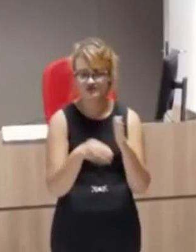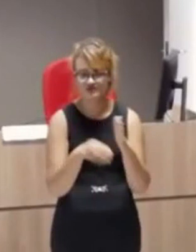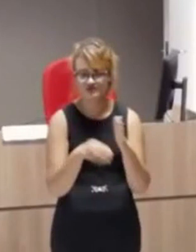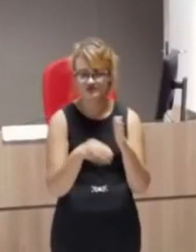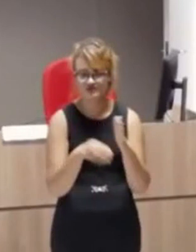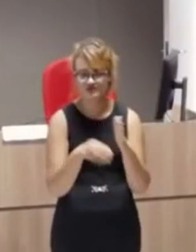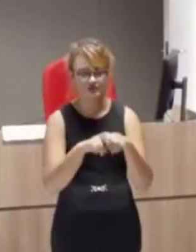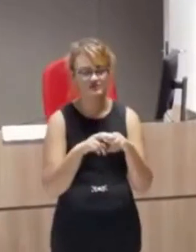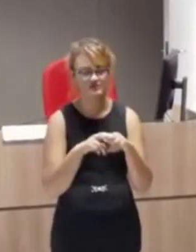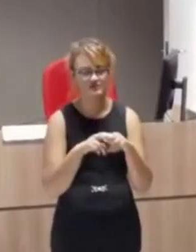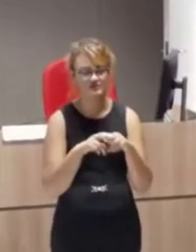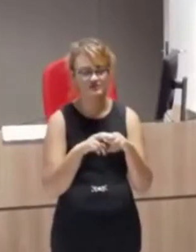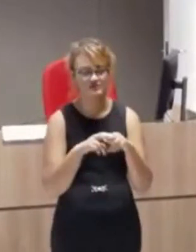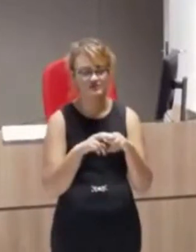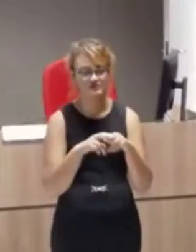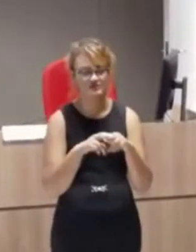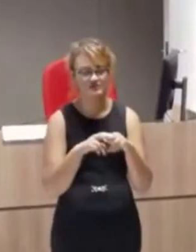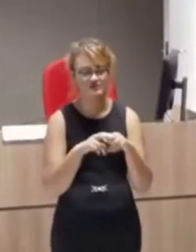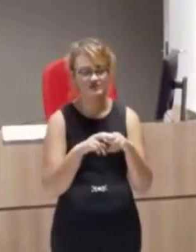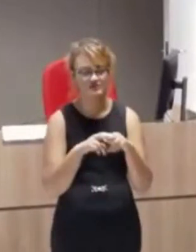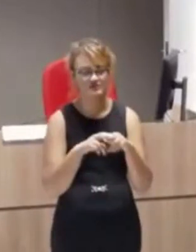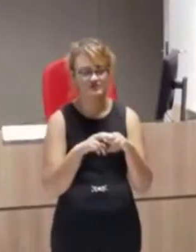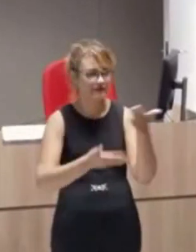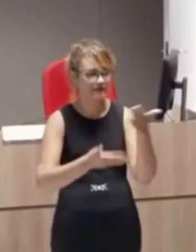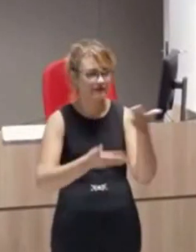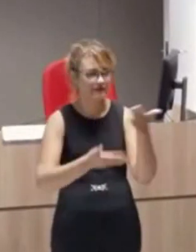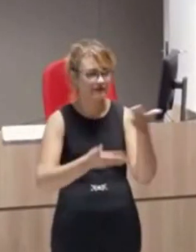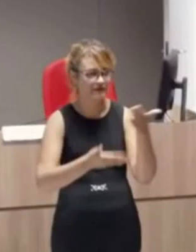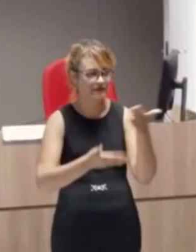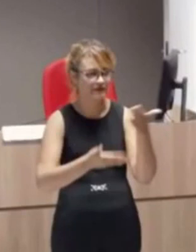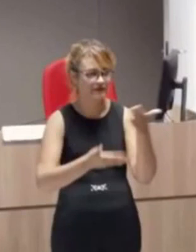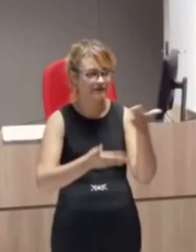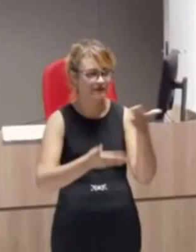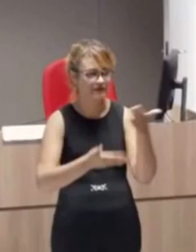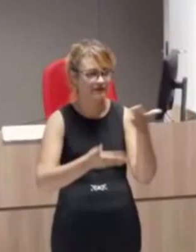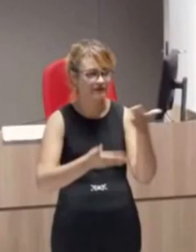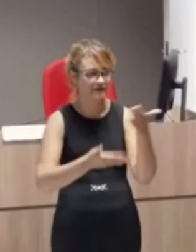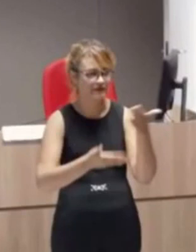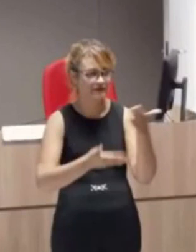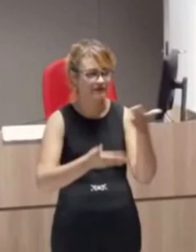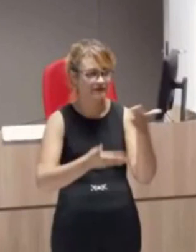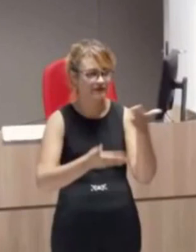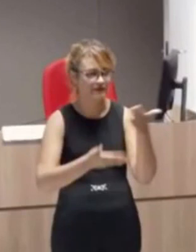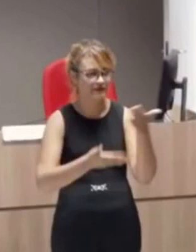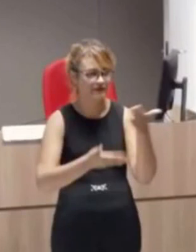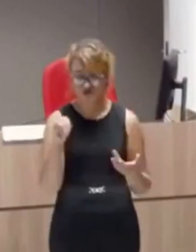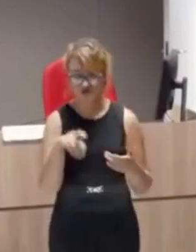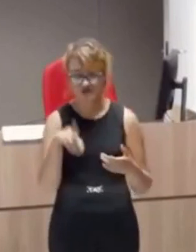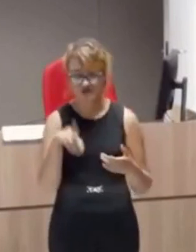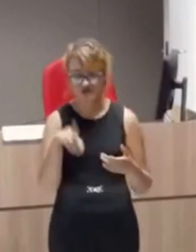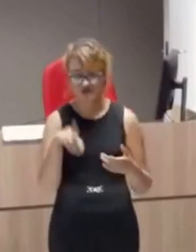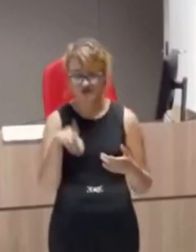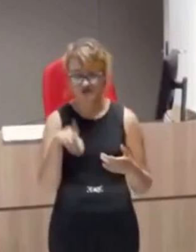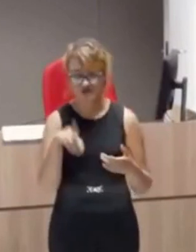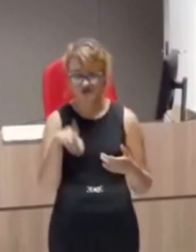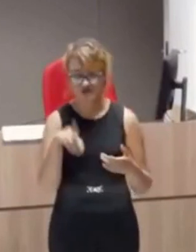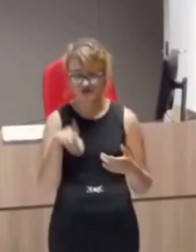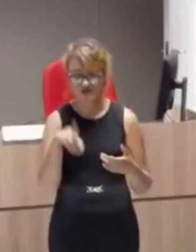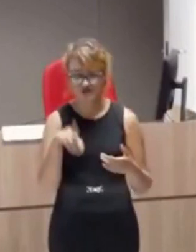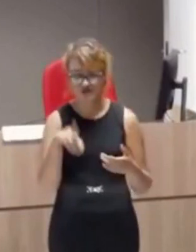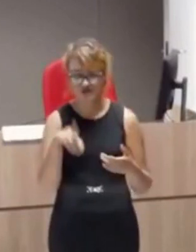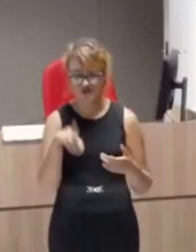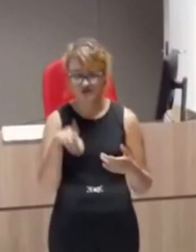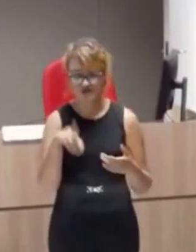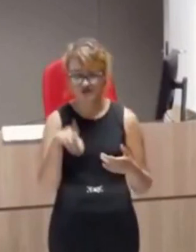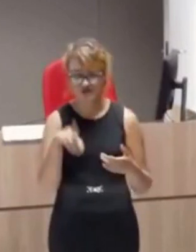portanto, esgarçando o tecido dos direitos. Isso se impõe para os direitos dos trabalhadores e trabalhadoras, por isso